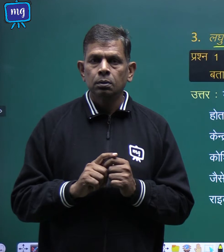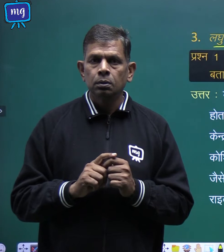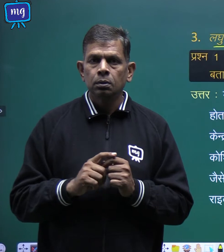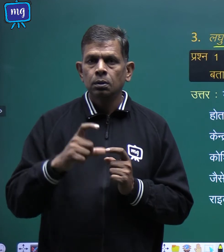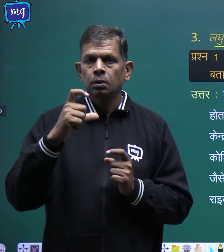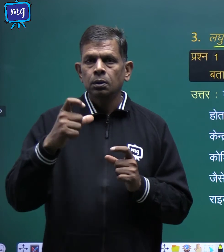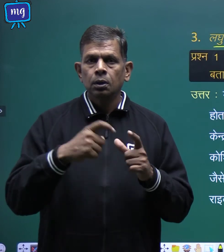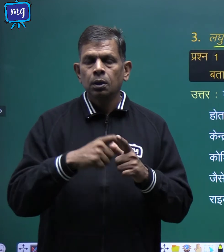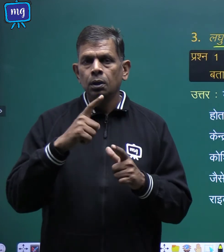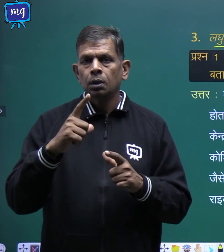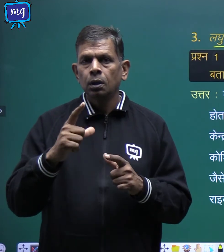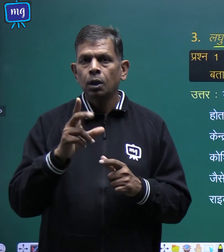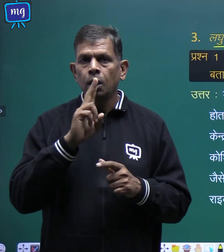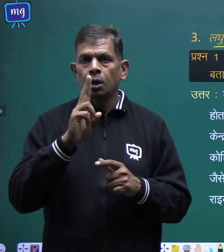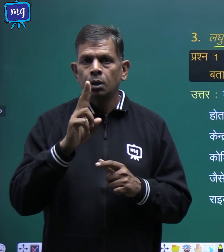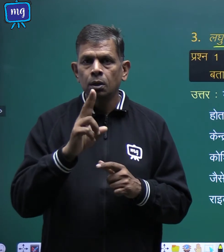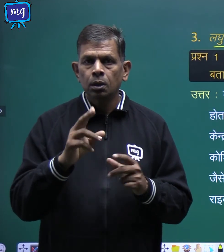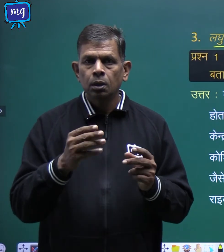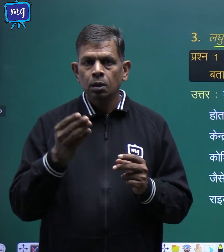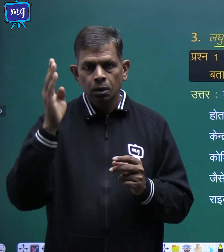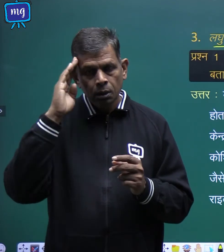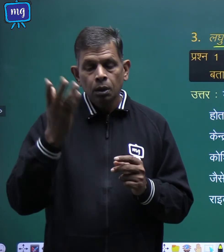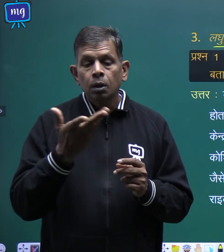कोशिका द्रव्य के बारे में